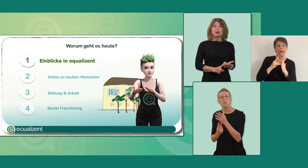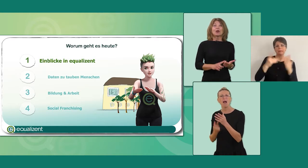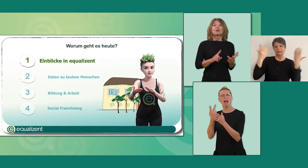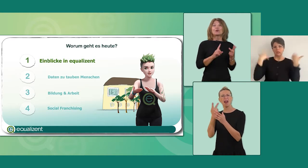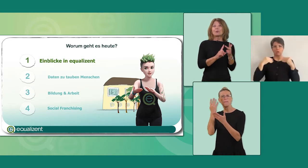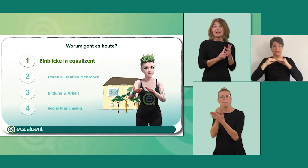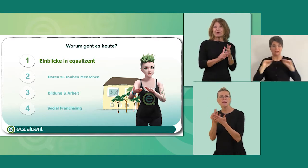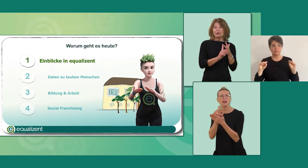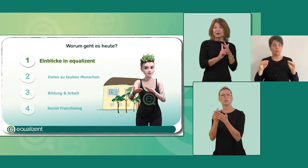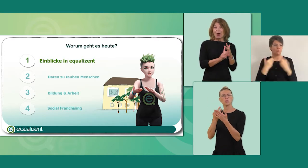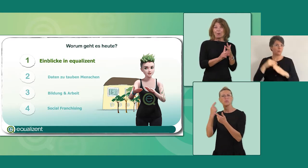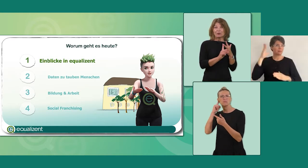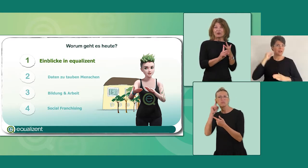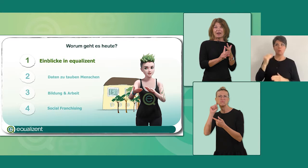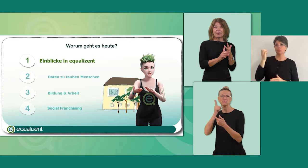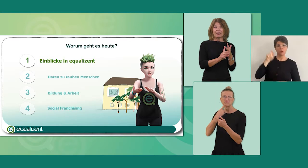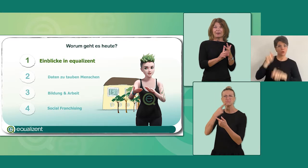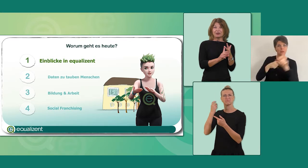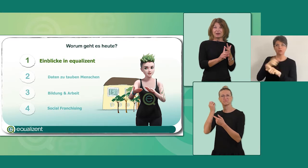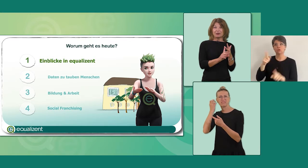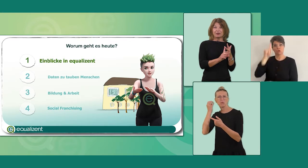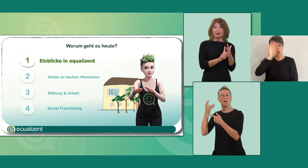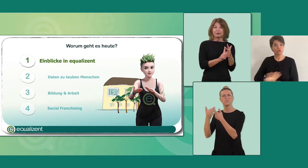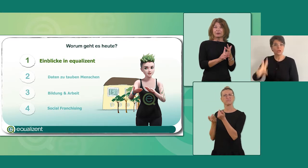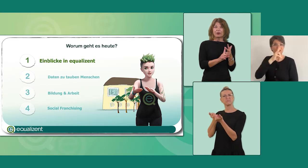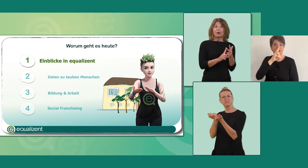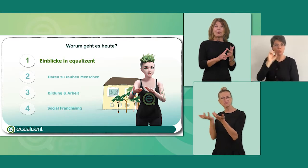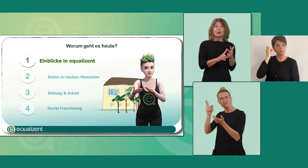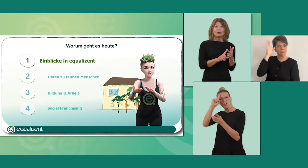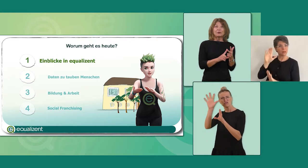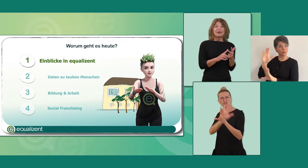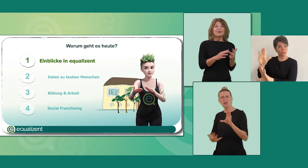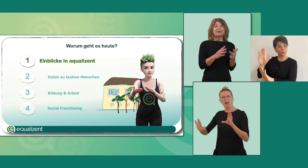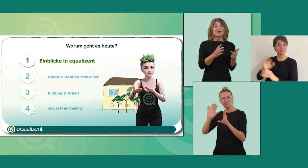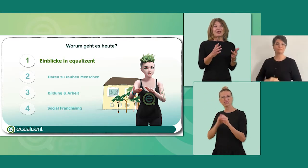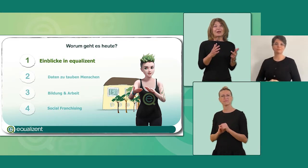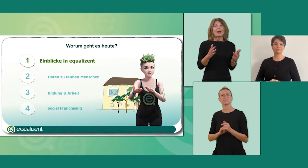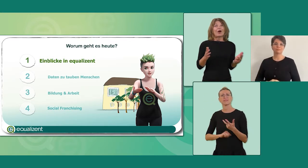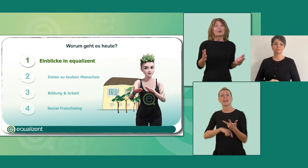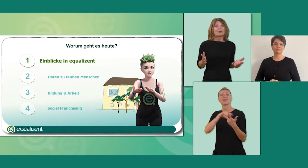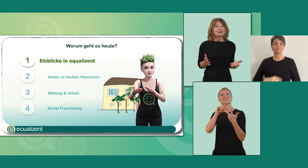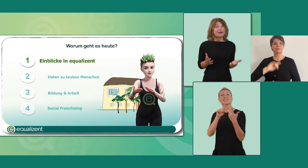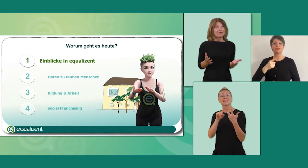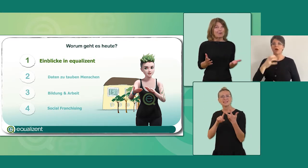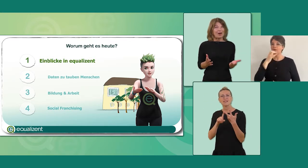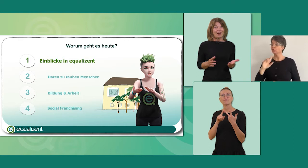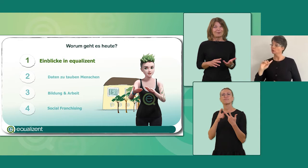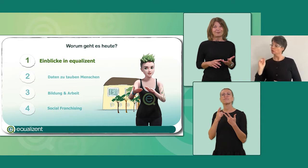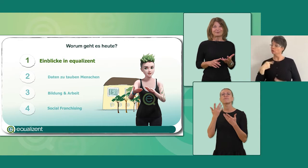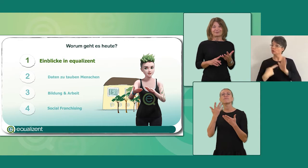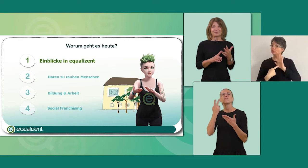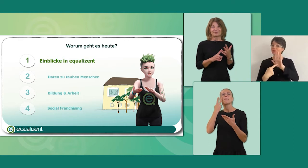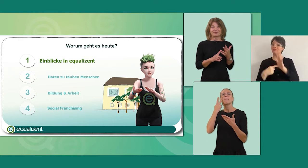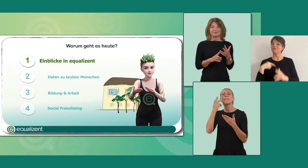Hintergrundinformationen zu Bildung für taube und schwerhörige Menschen in Deutschland und wir zeigen euch unsere